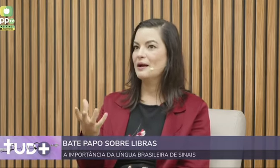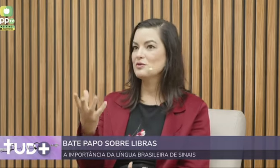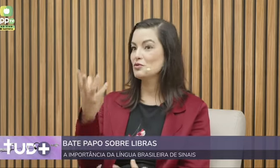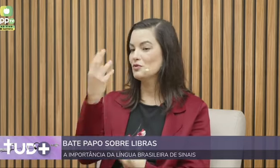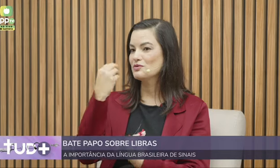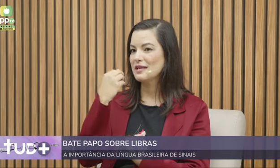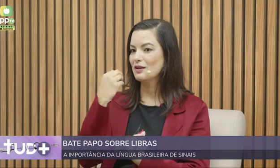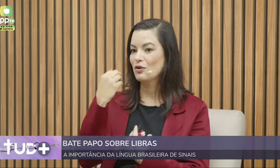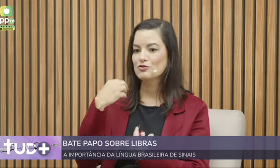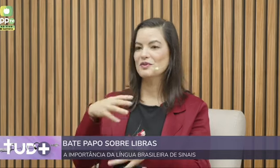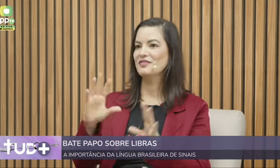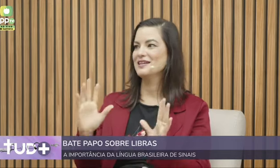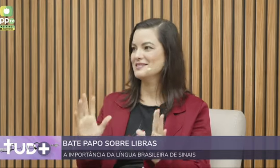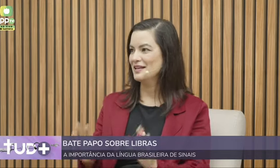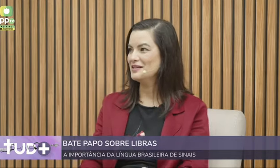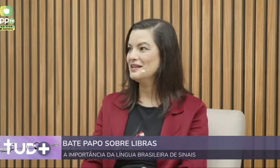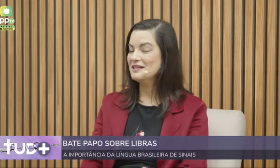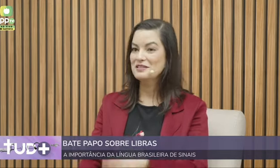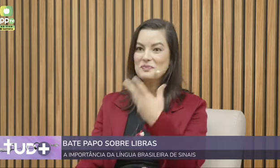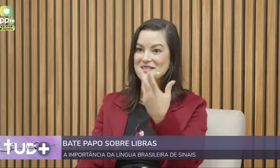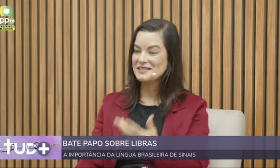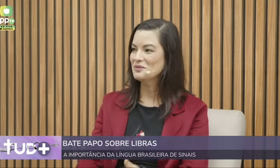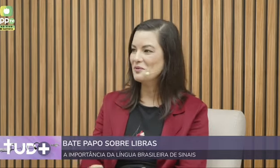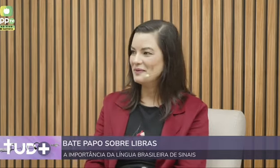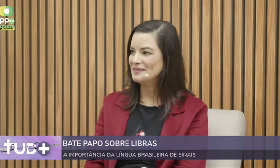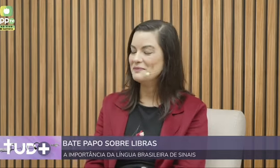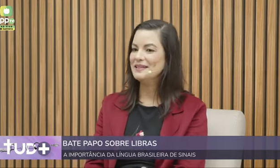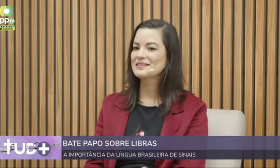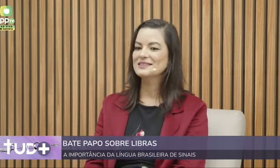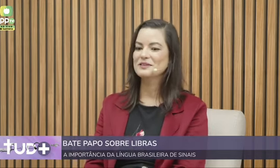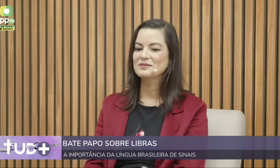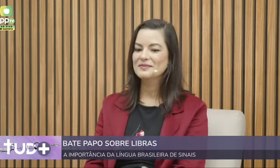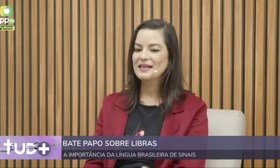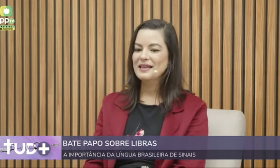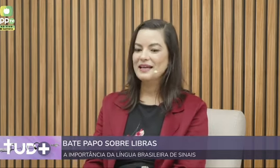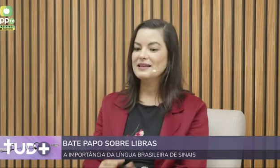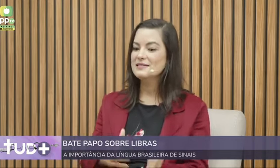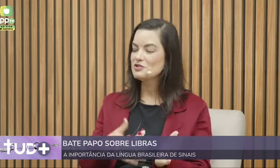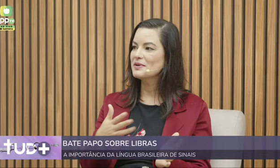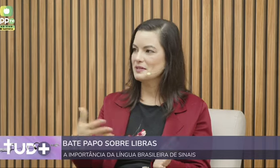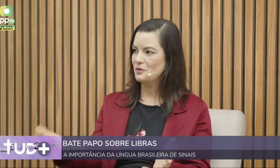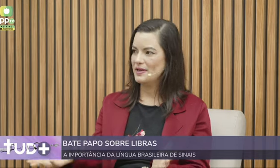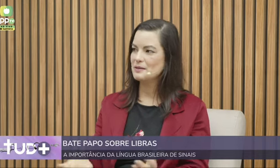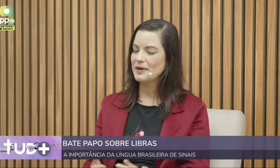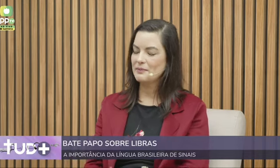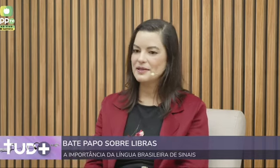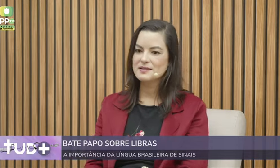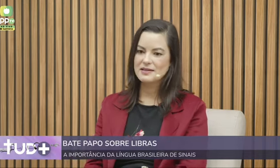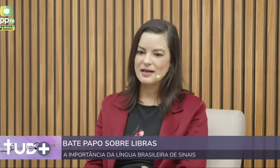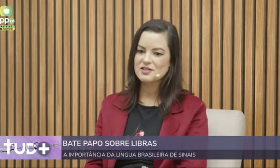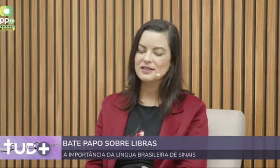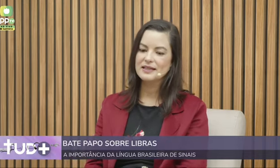A pessoa não consegue logo de uma vez sair se expressando completamente. Então, existe uma sequência para a aprendizagem,